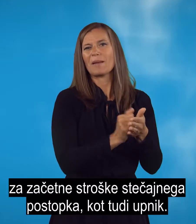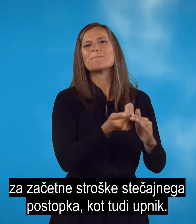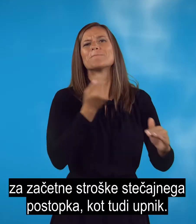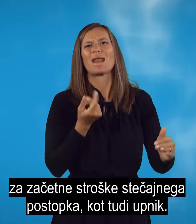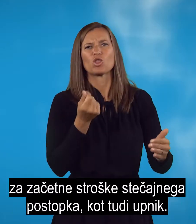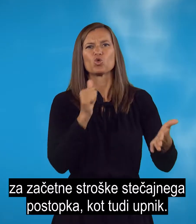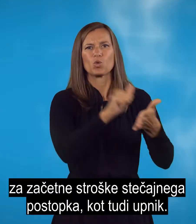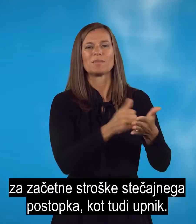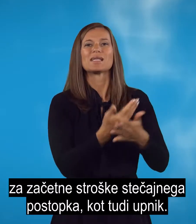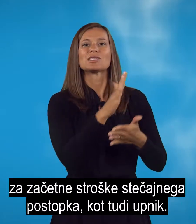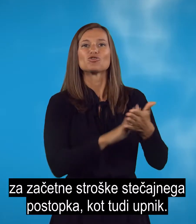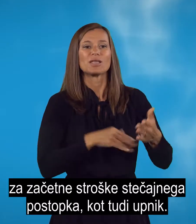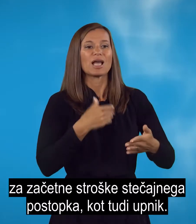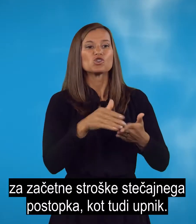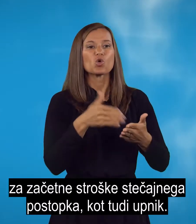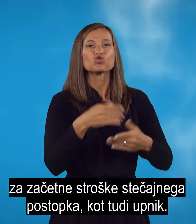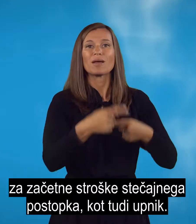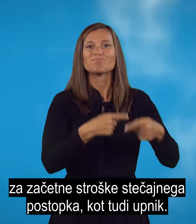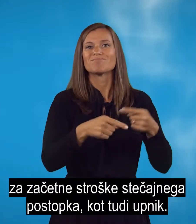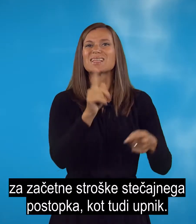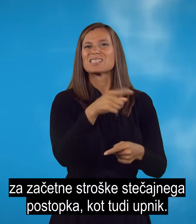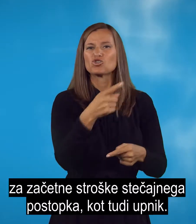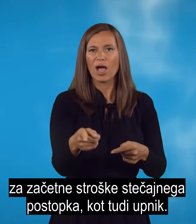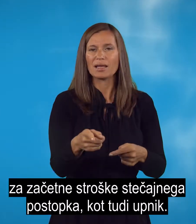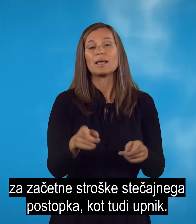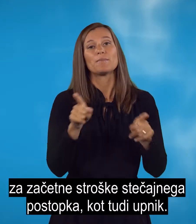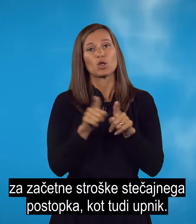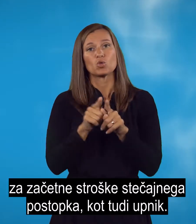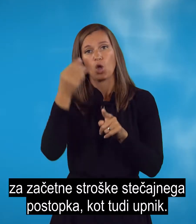začetne stroške stečajnega postopka, kot tudi upnik.